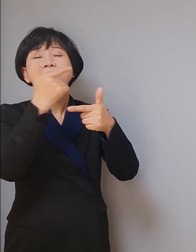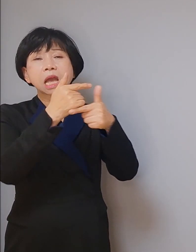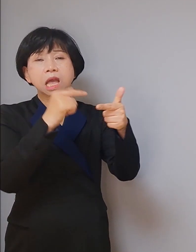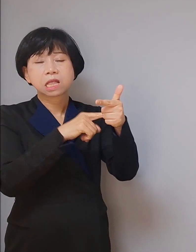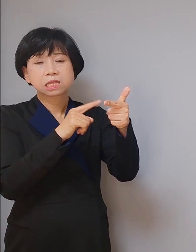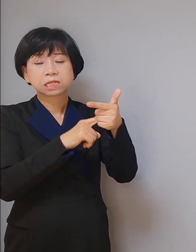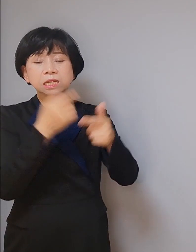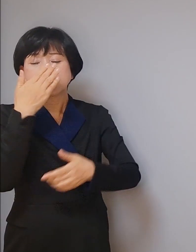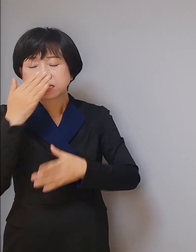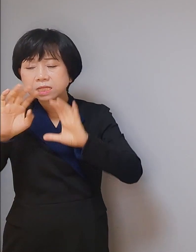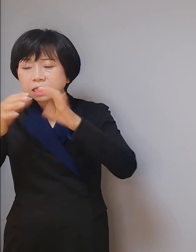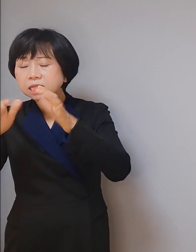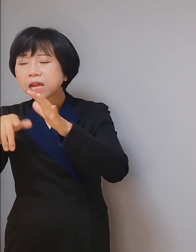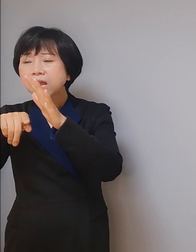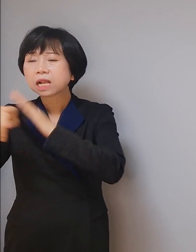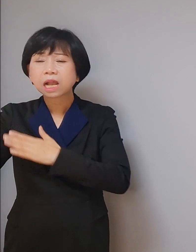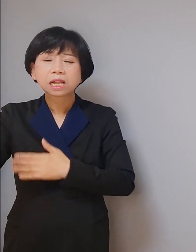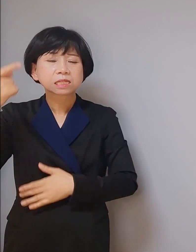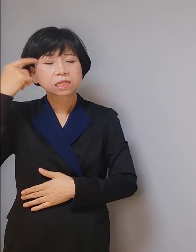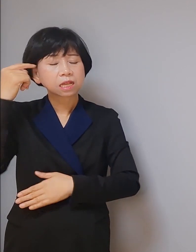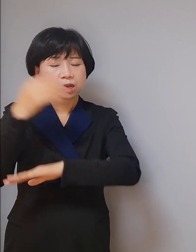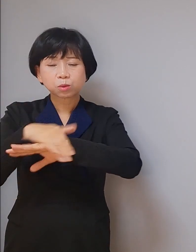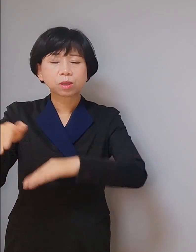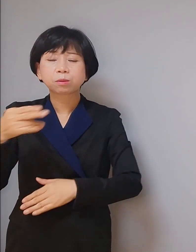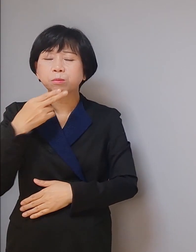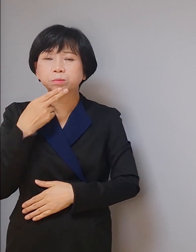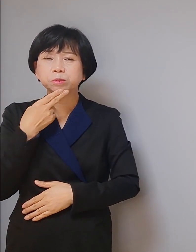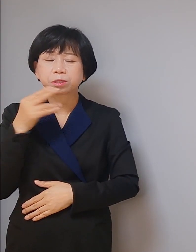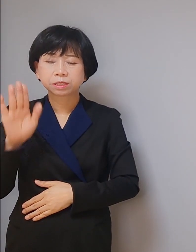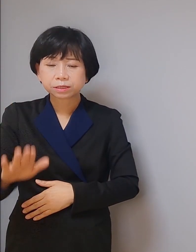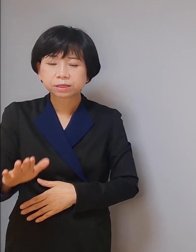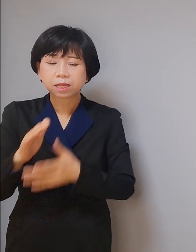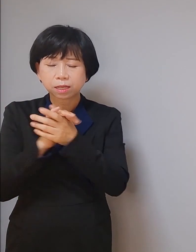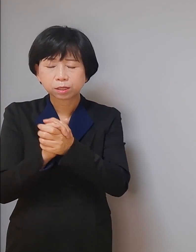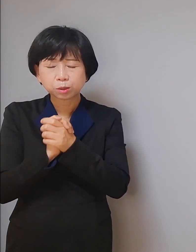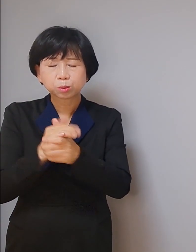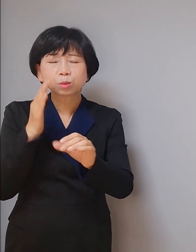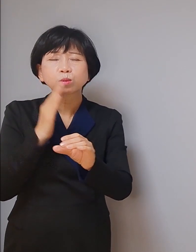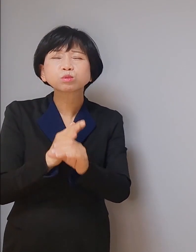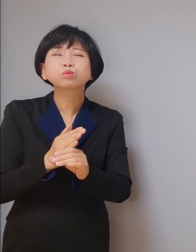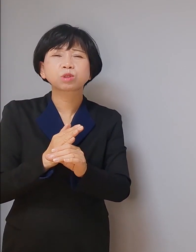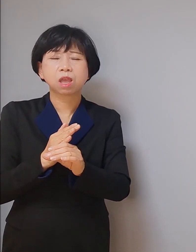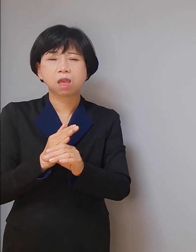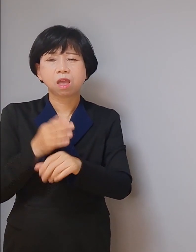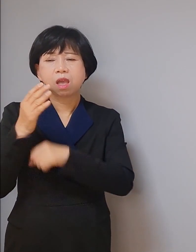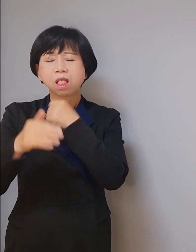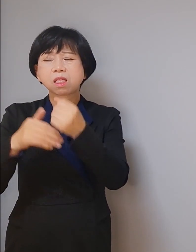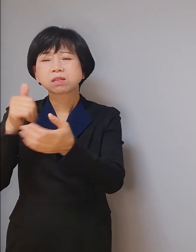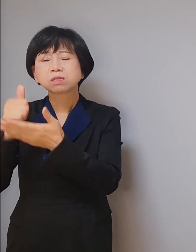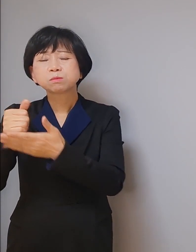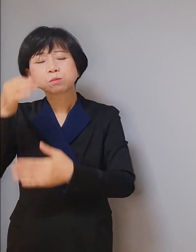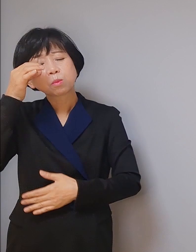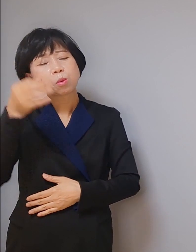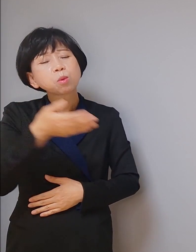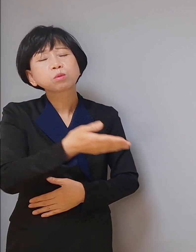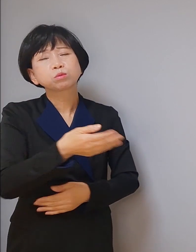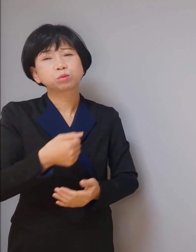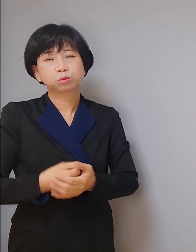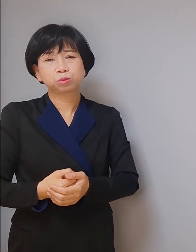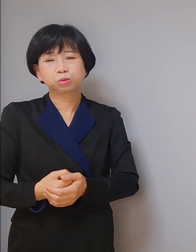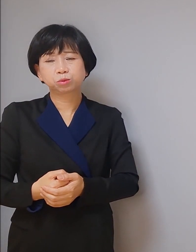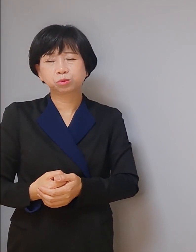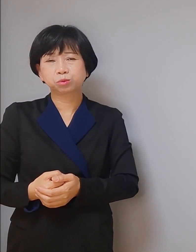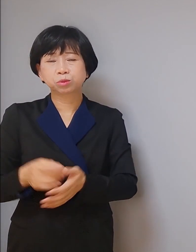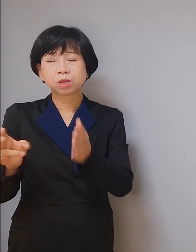하나님은 성벽 재건의 비전으로 그의 가슴을 뜨겁게 불덩어리가 되게끔 만드신다는